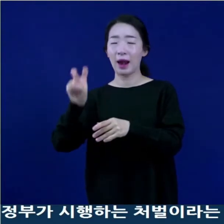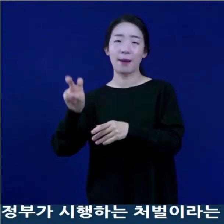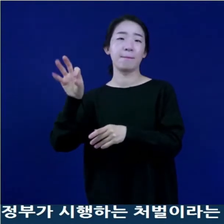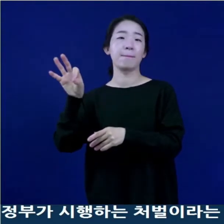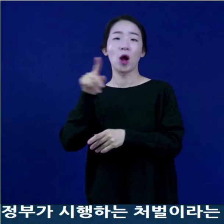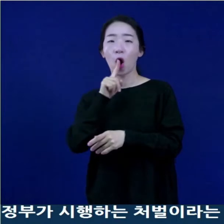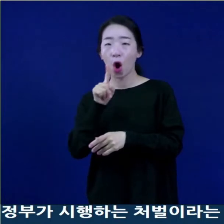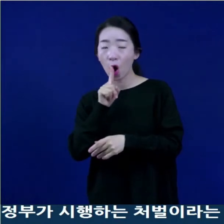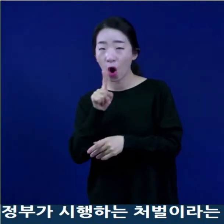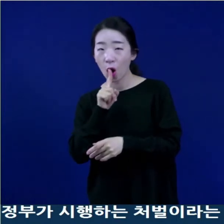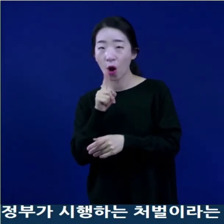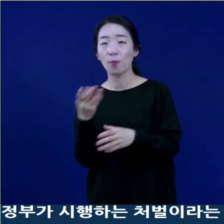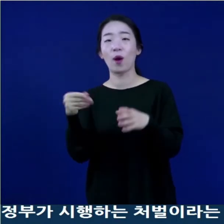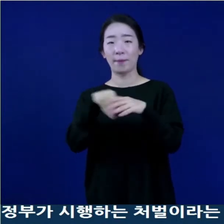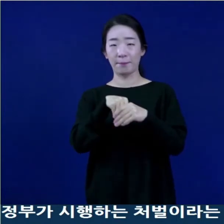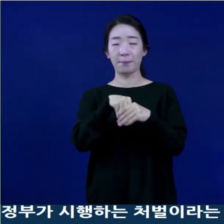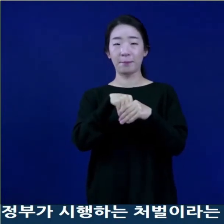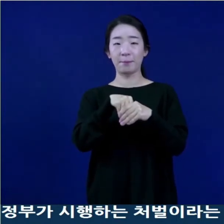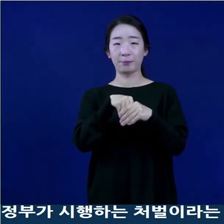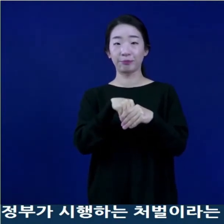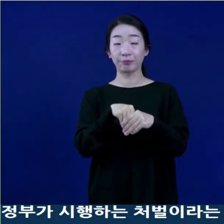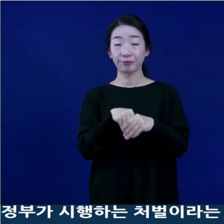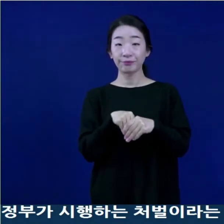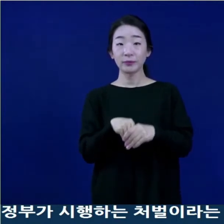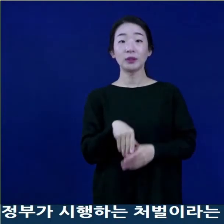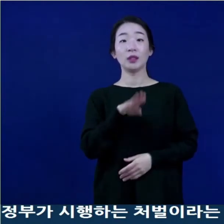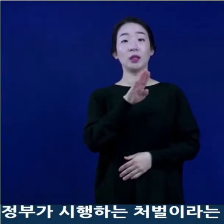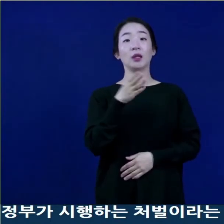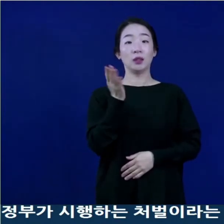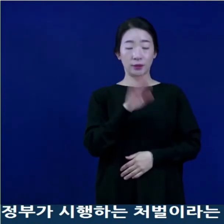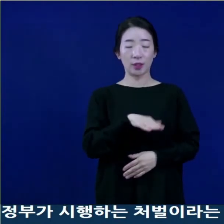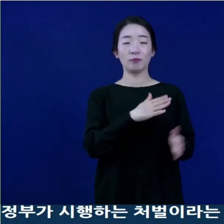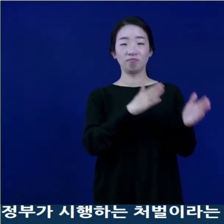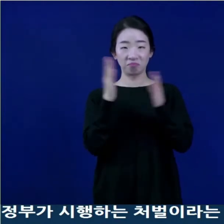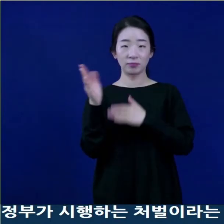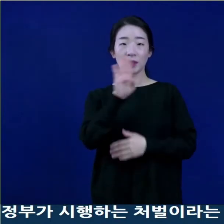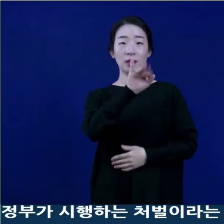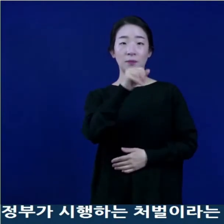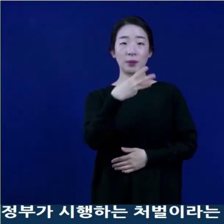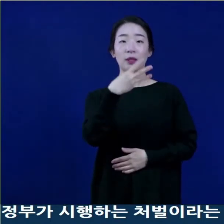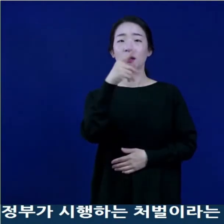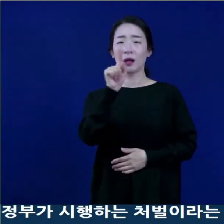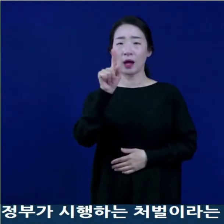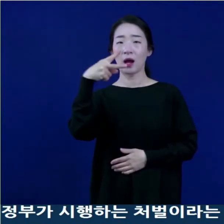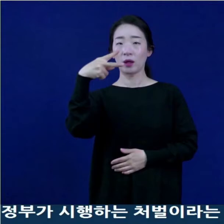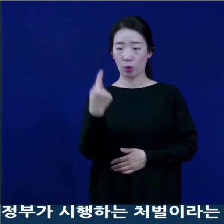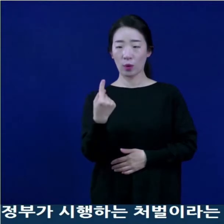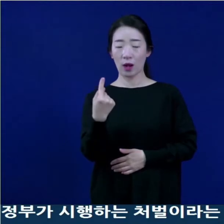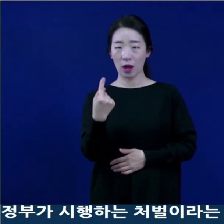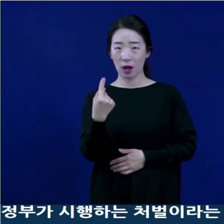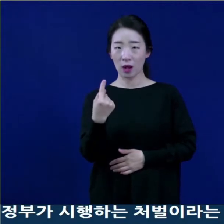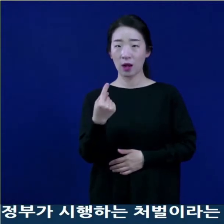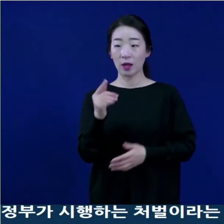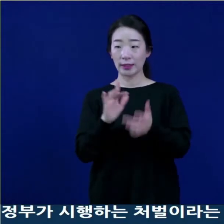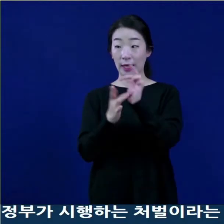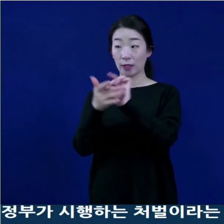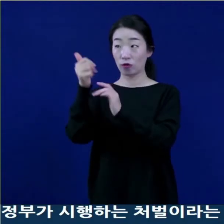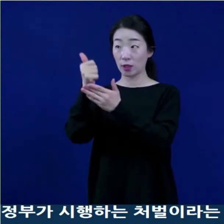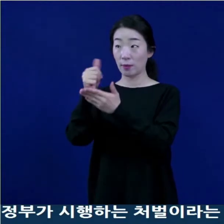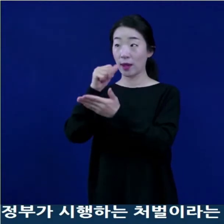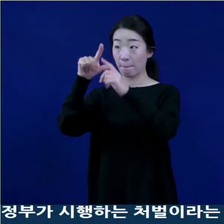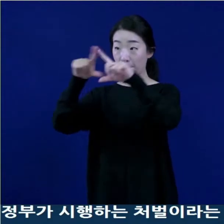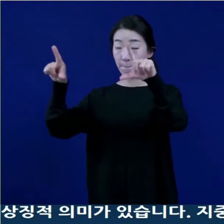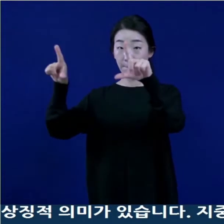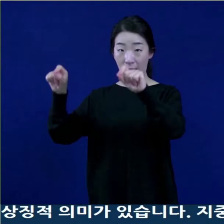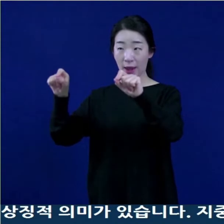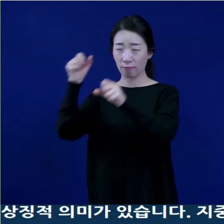흥미롭죠? 빌라도가 세 가지 언어로 예수님 명패 혹은 죄패를 달라고